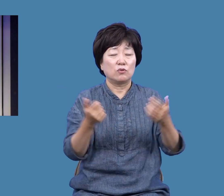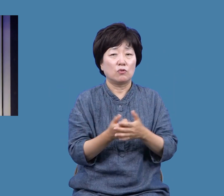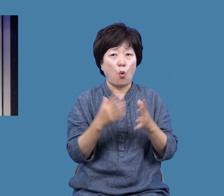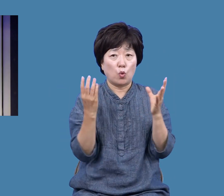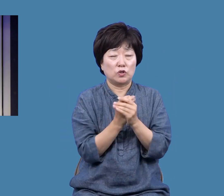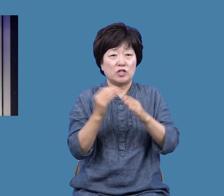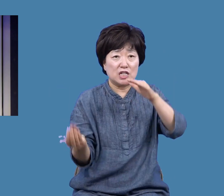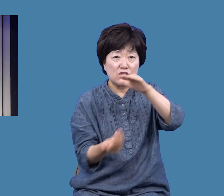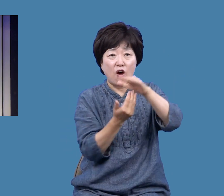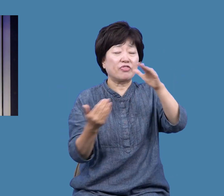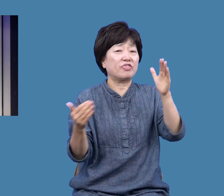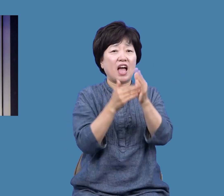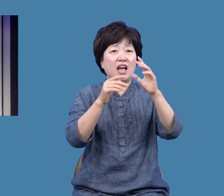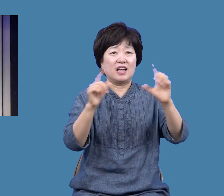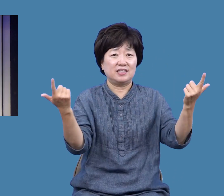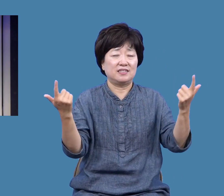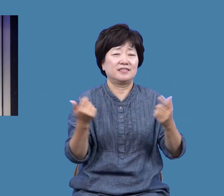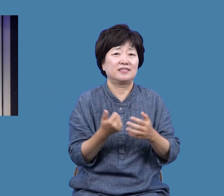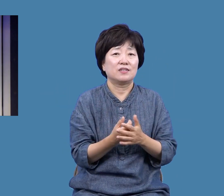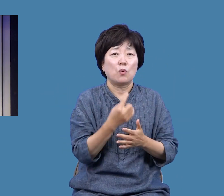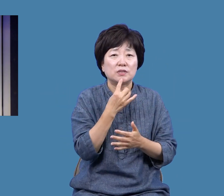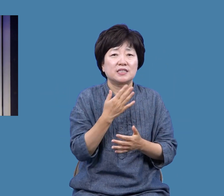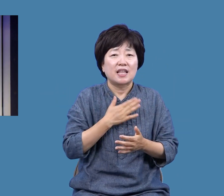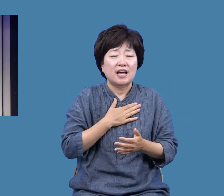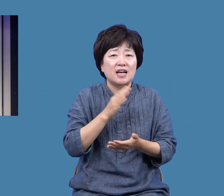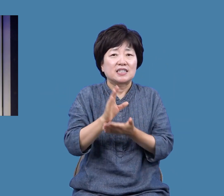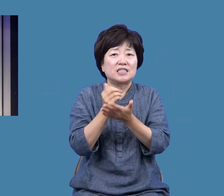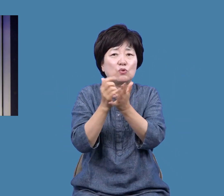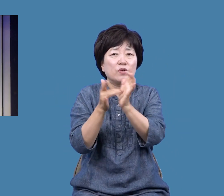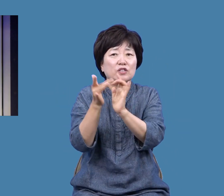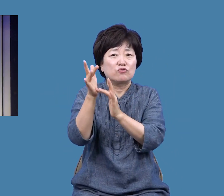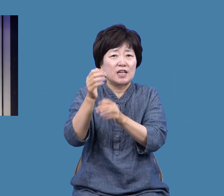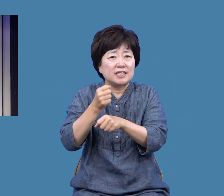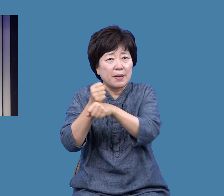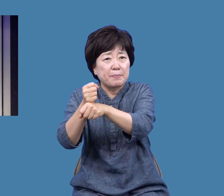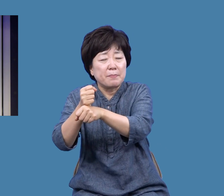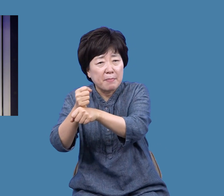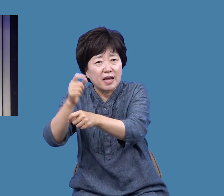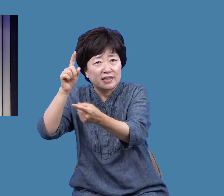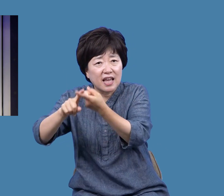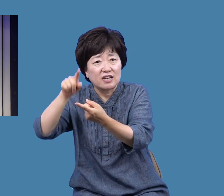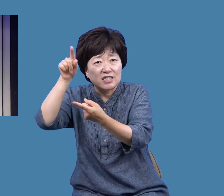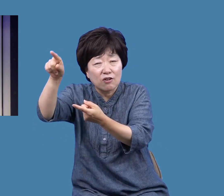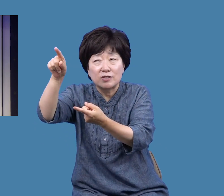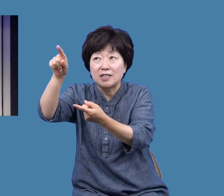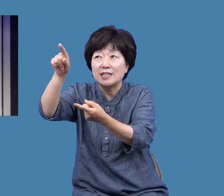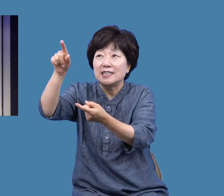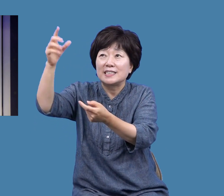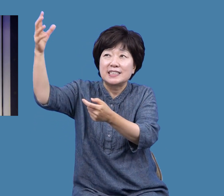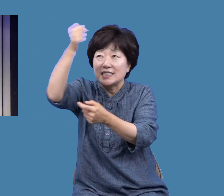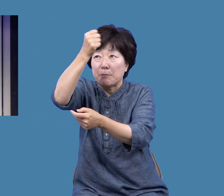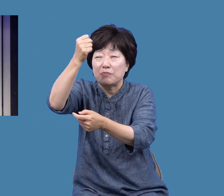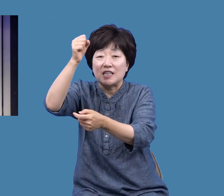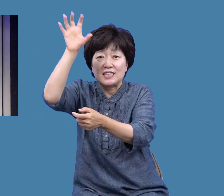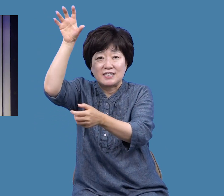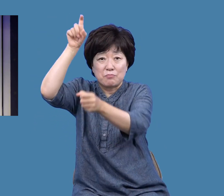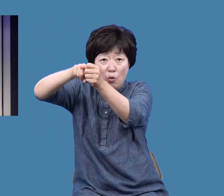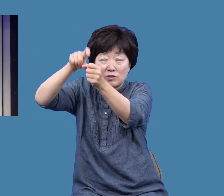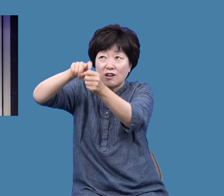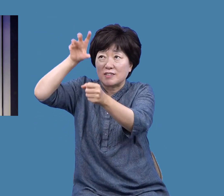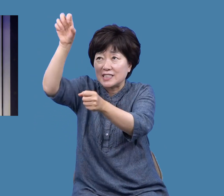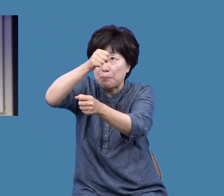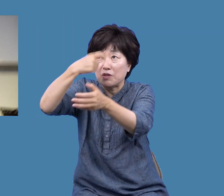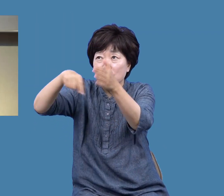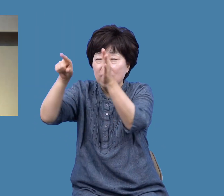아니라 오직 내가 그리스도 예수께 잡힌 바 된 그것을 잡으려고 달려가노라. 자, 이건 구원에 대해서 온전히 이룬 것도 아니고 아직